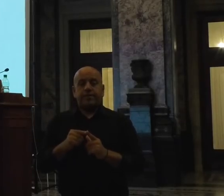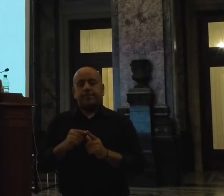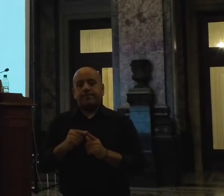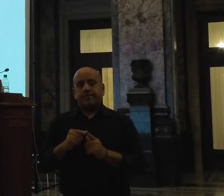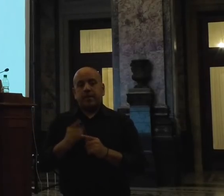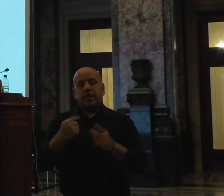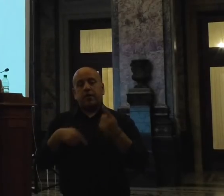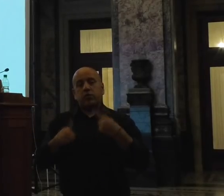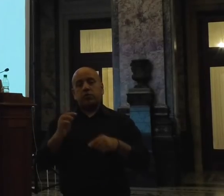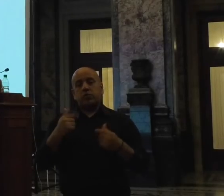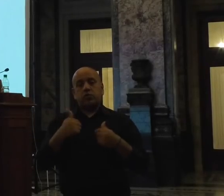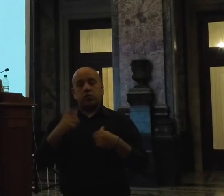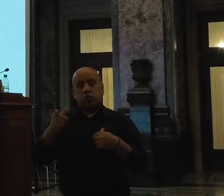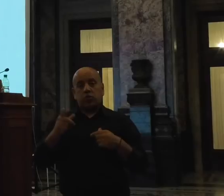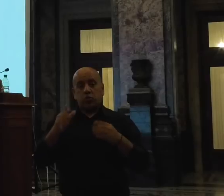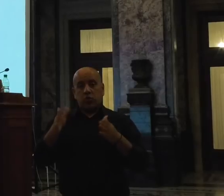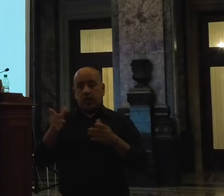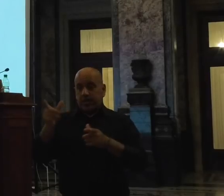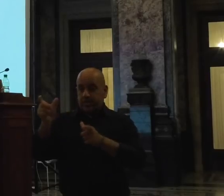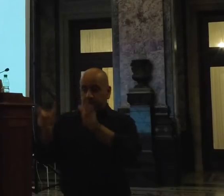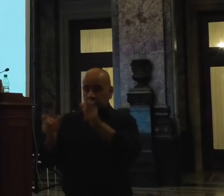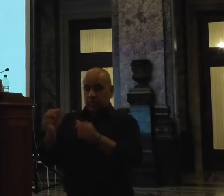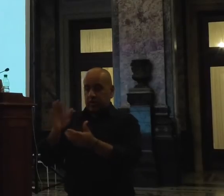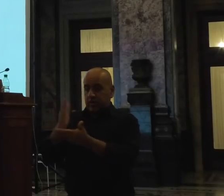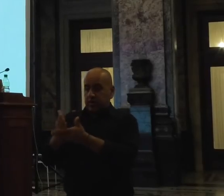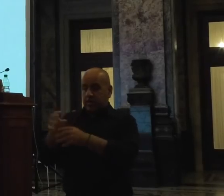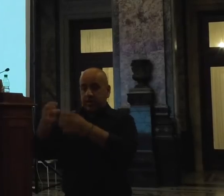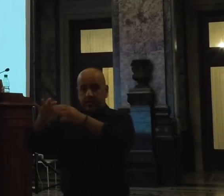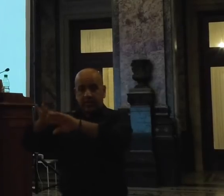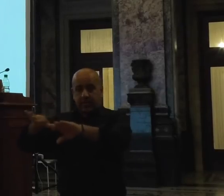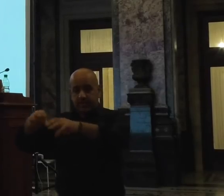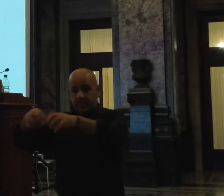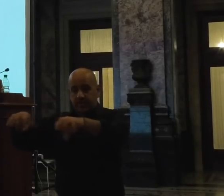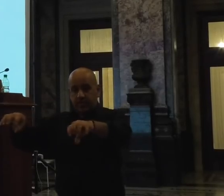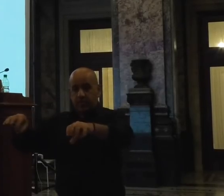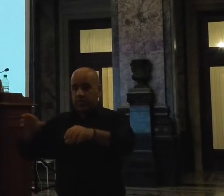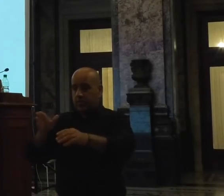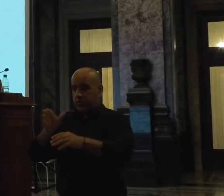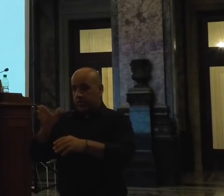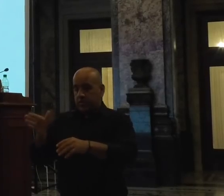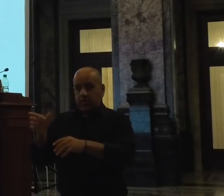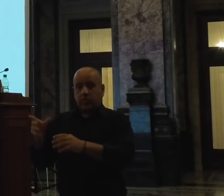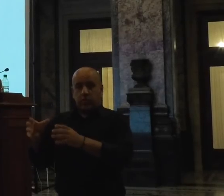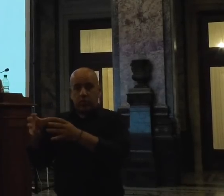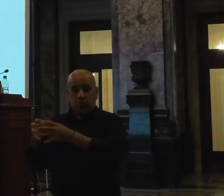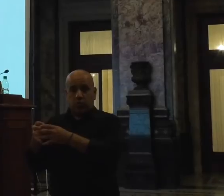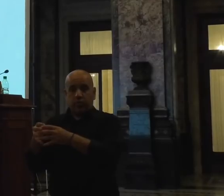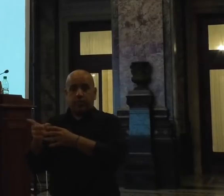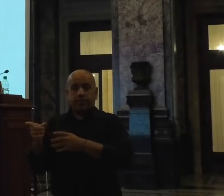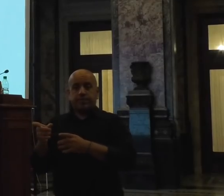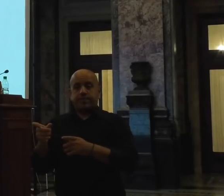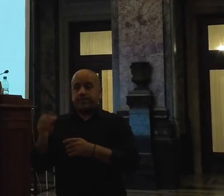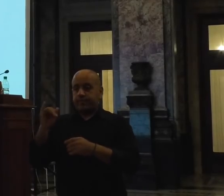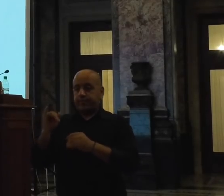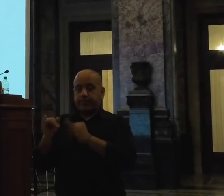Entonces, nosotros a la mitad de los pacientes les damos una clave atencional. Son los que están en el grupo aquí a la